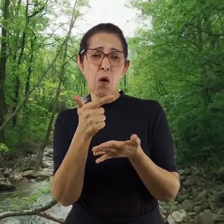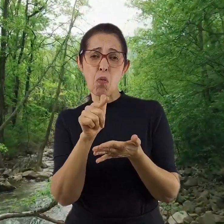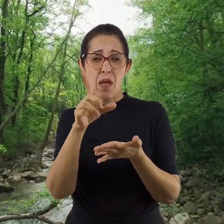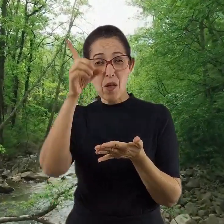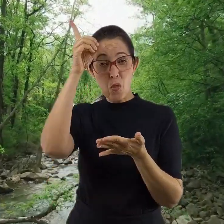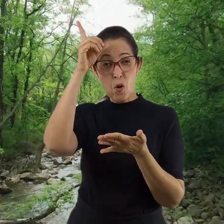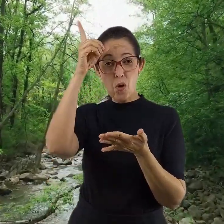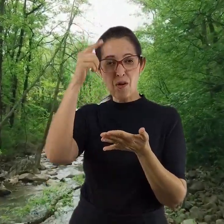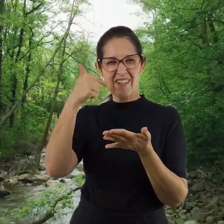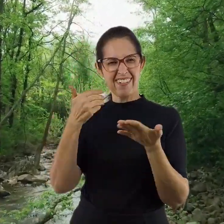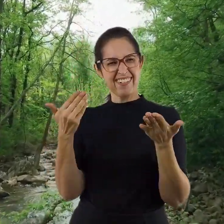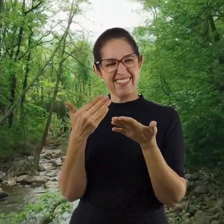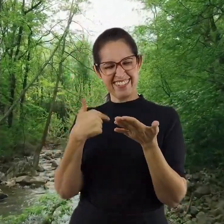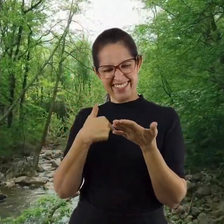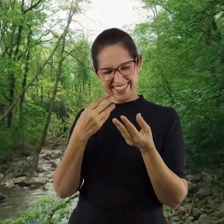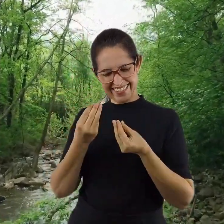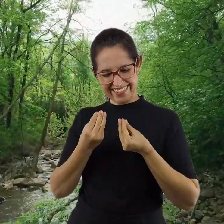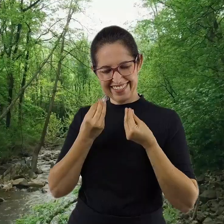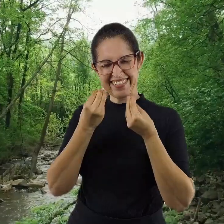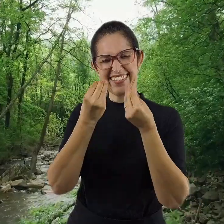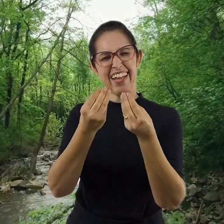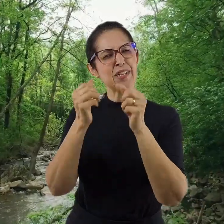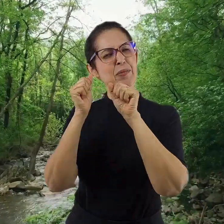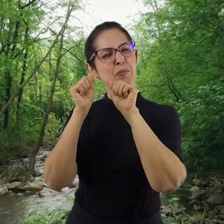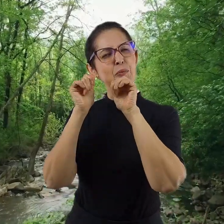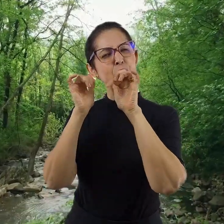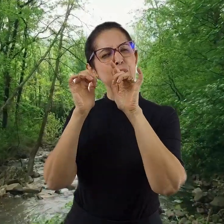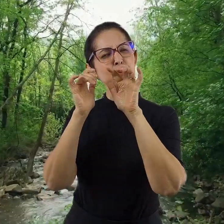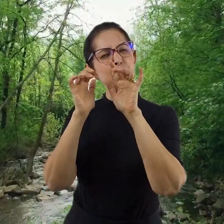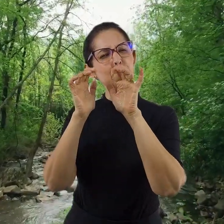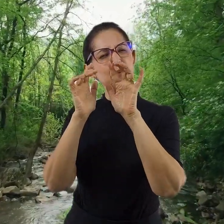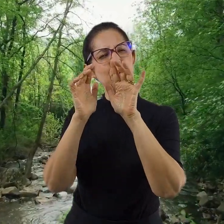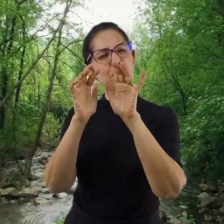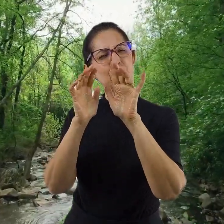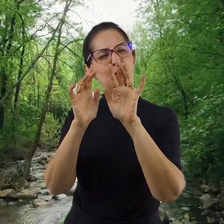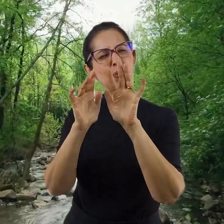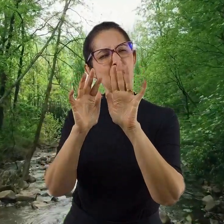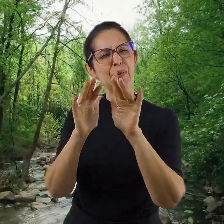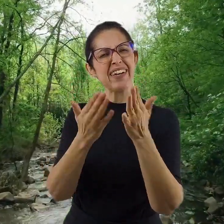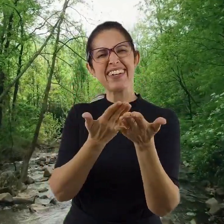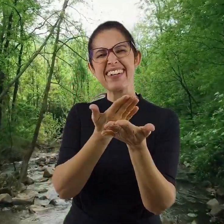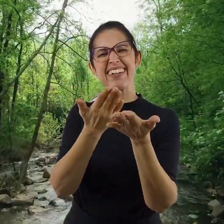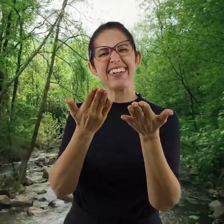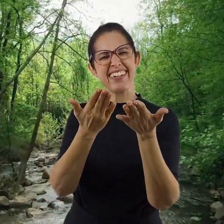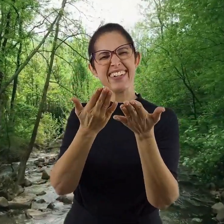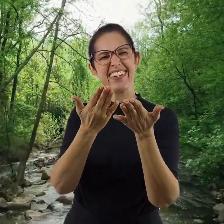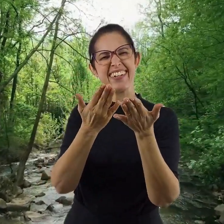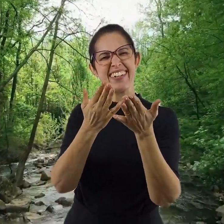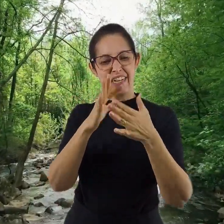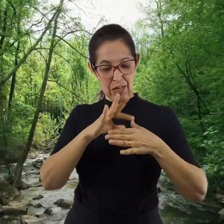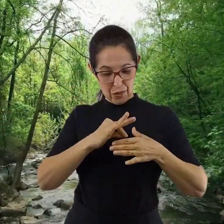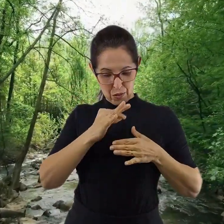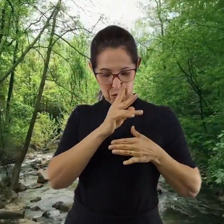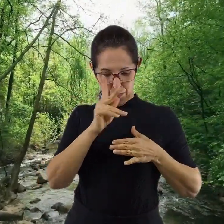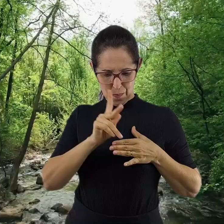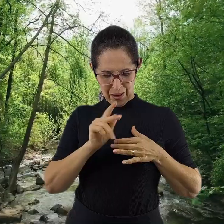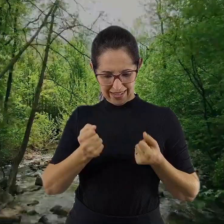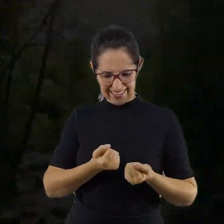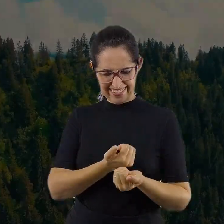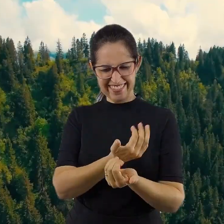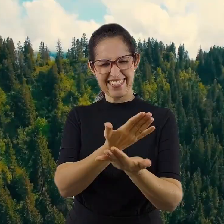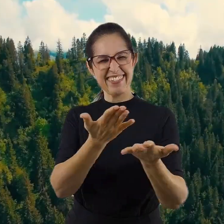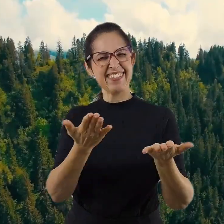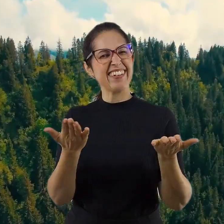espírito. Odricalamar, Vos digo, filhos, Shidri, que sobre vós eu Andrihas, deixo a minha paz. Ecala,